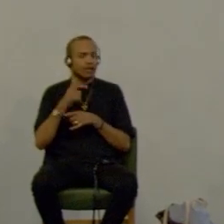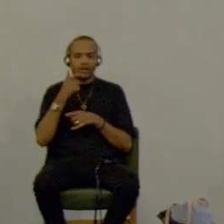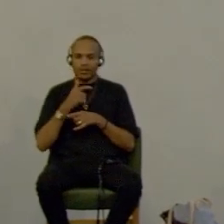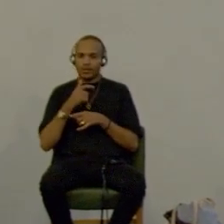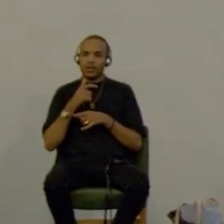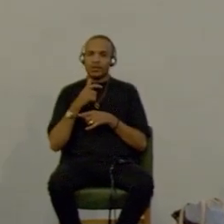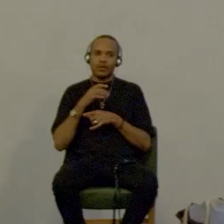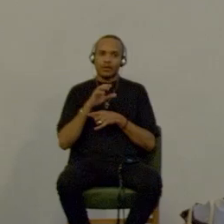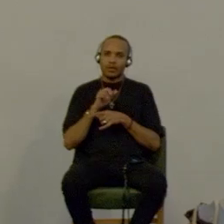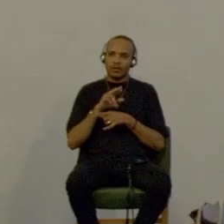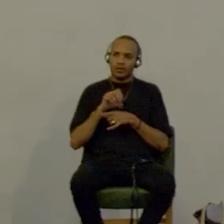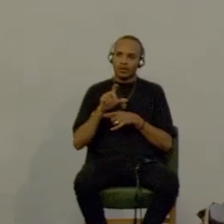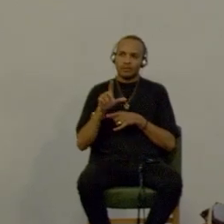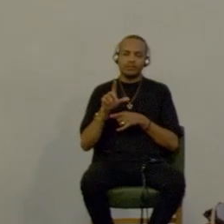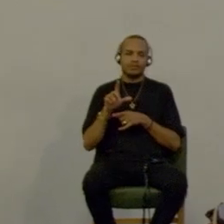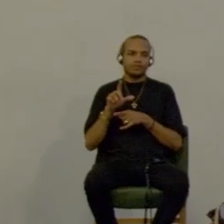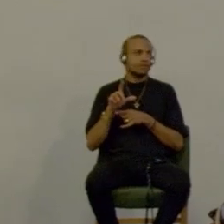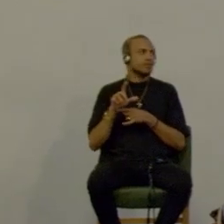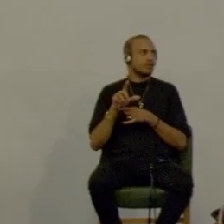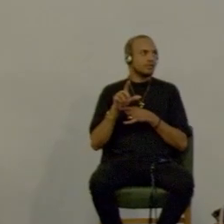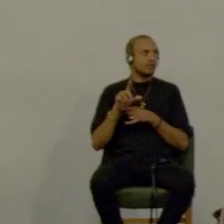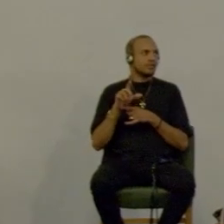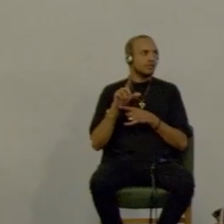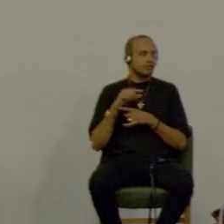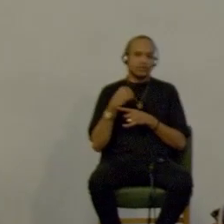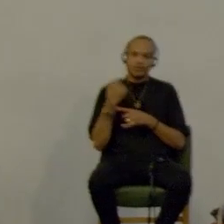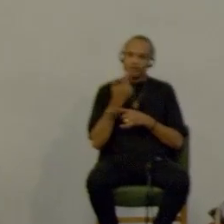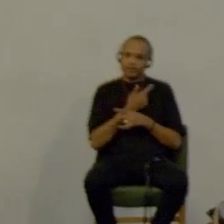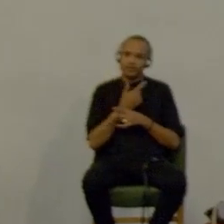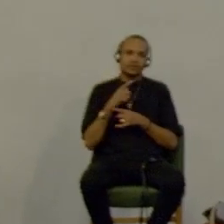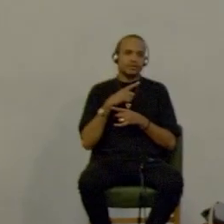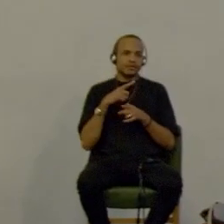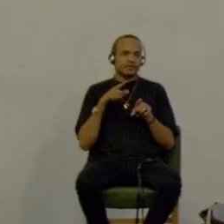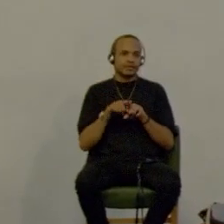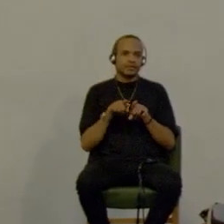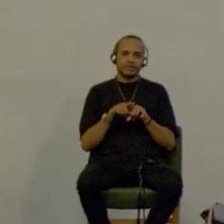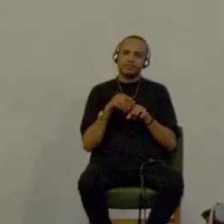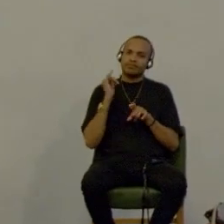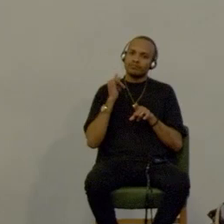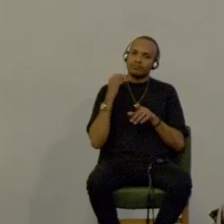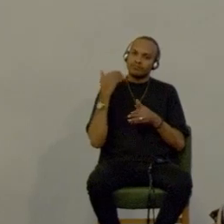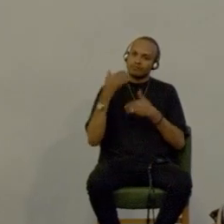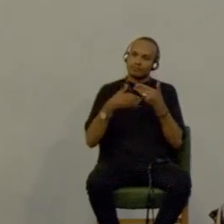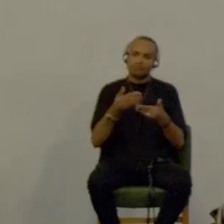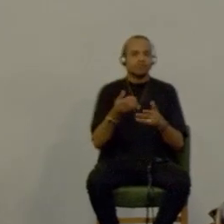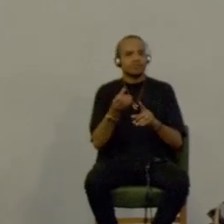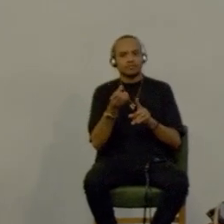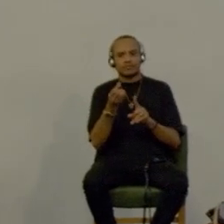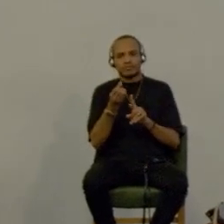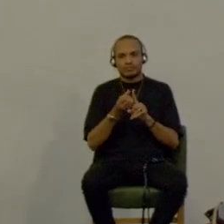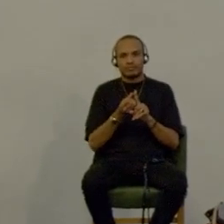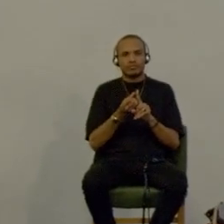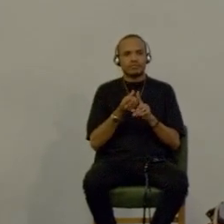do Núcleo de Cultura e Participação. E nós contamos ao longo desse semestre com a